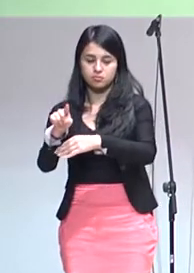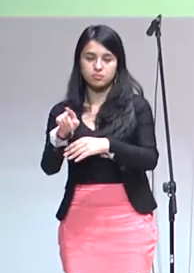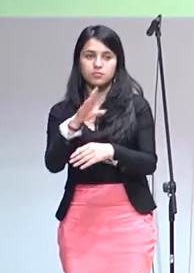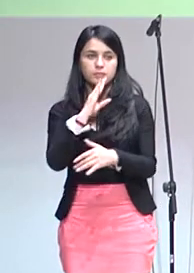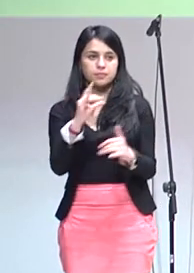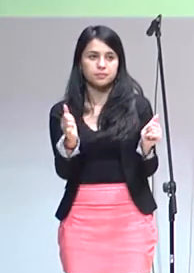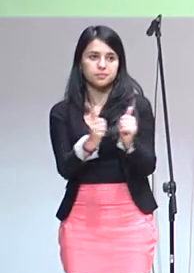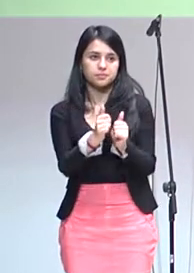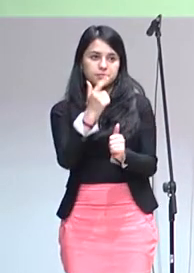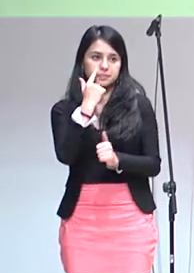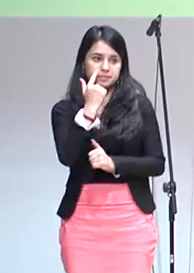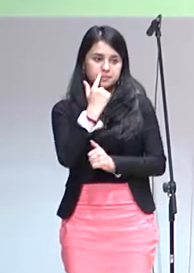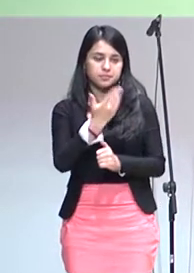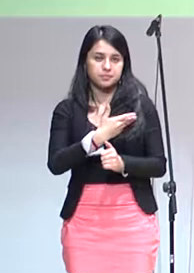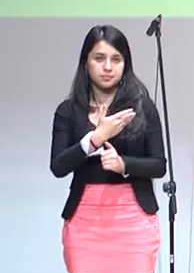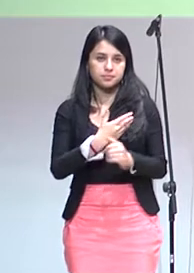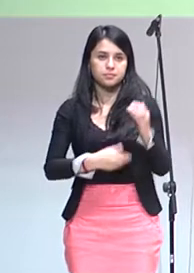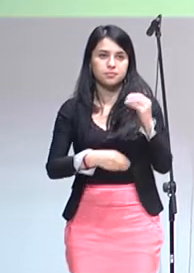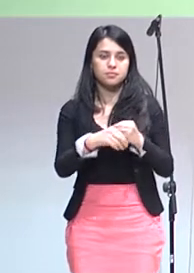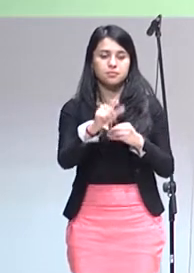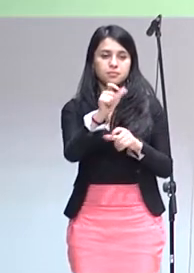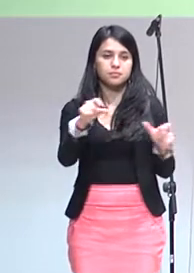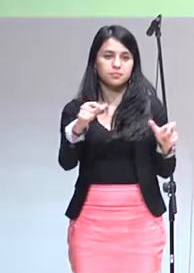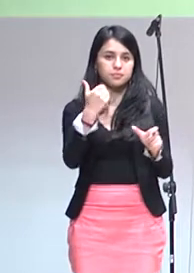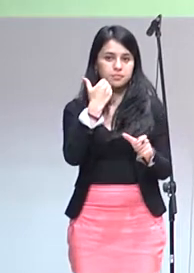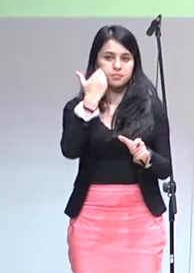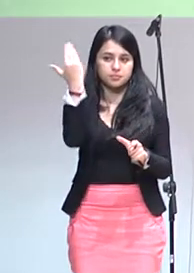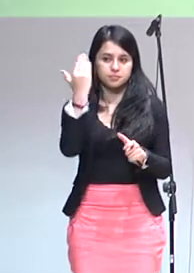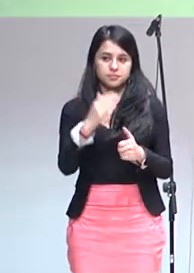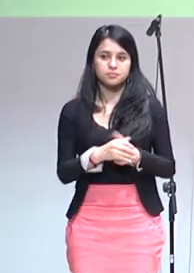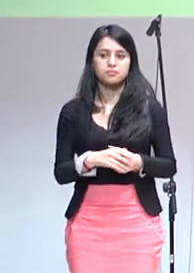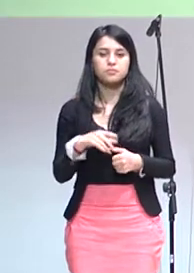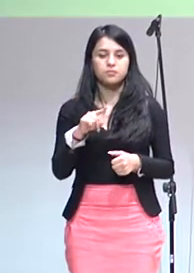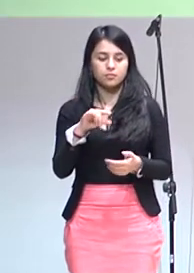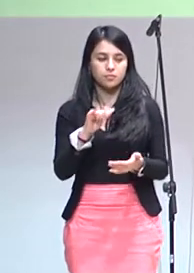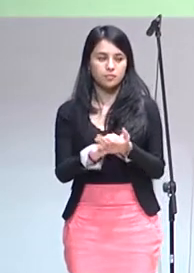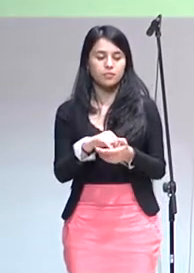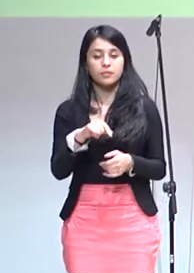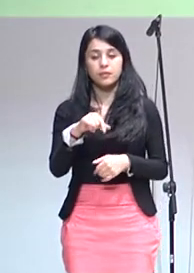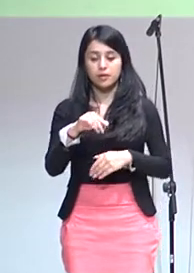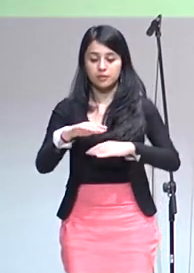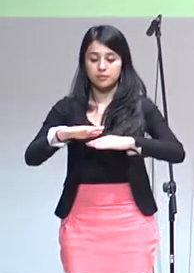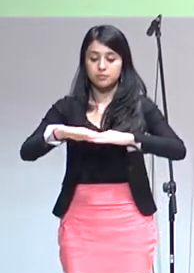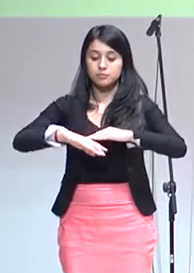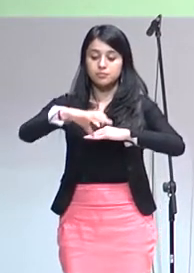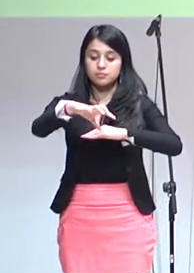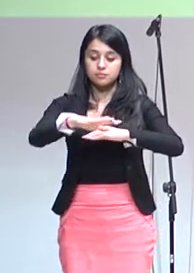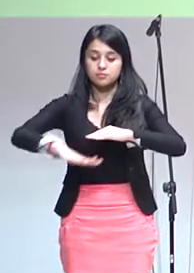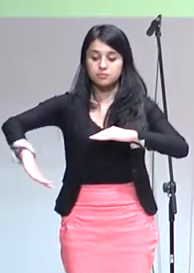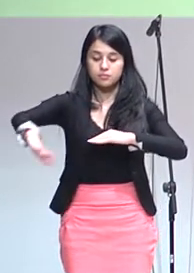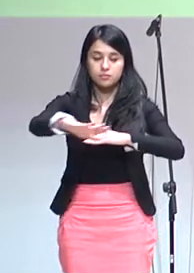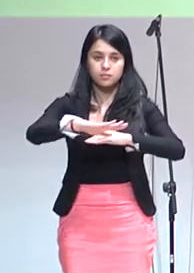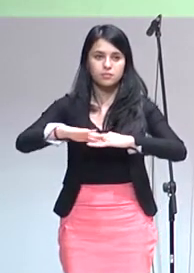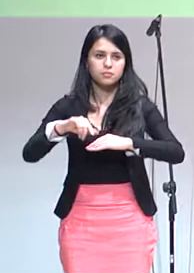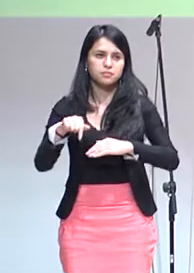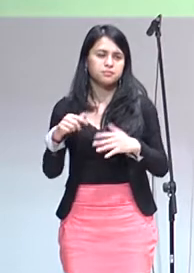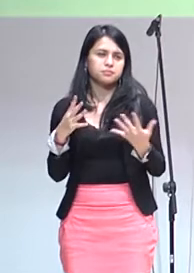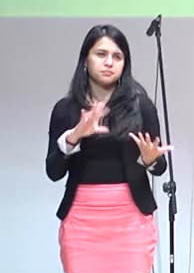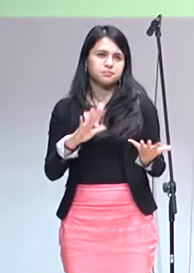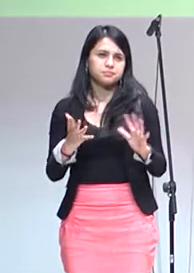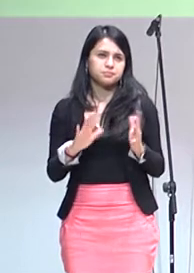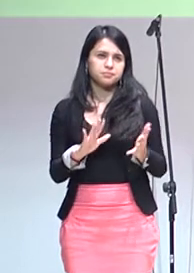y los señores de la tercera edad. Entonces era un reto bastante grande. Caño del Oro es una comunidad más o menos de